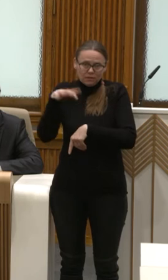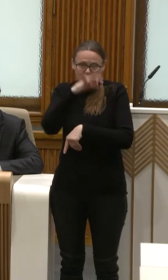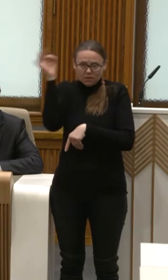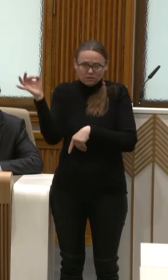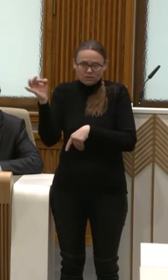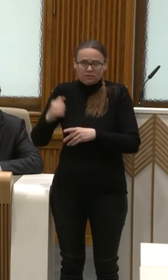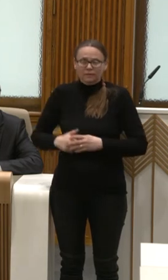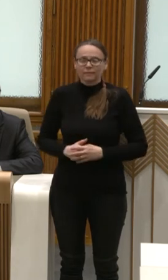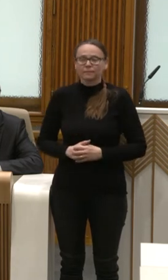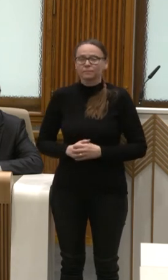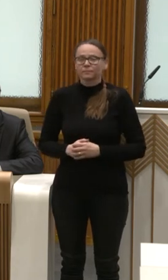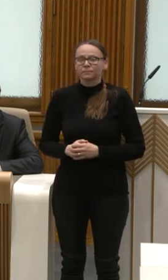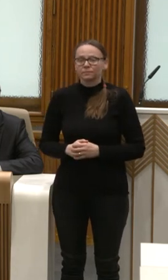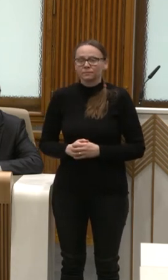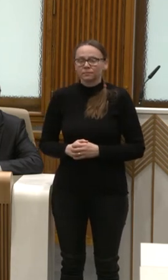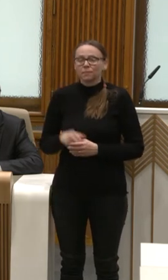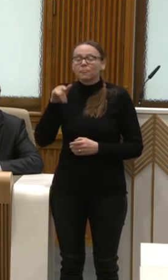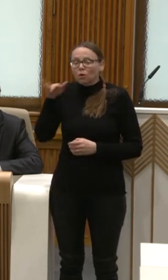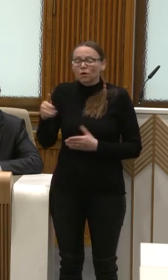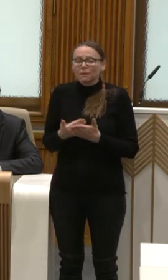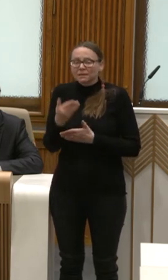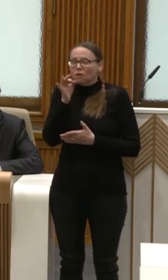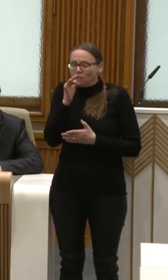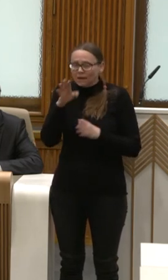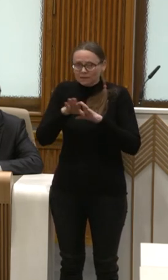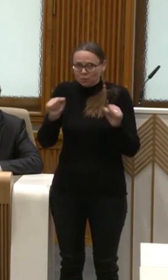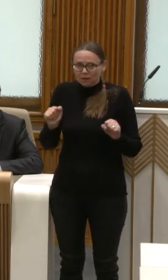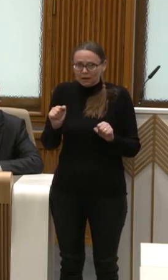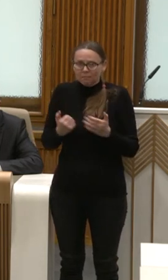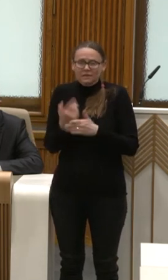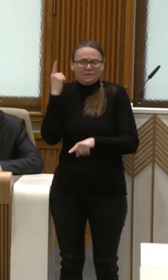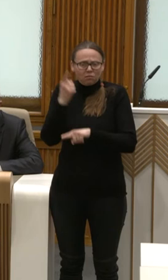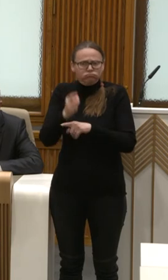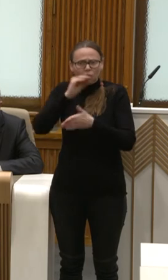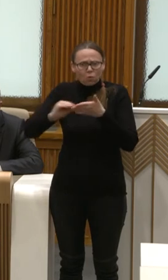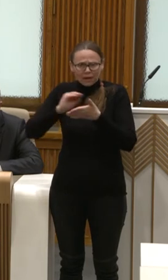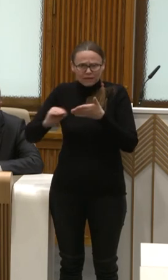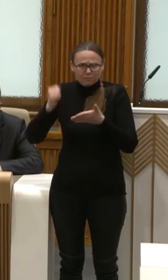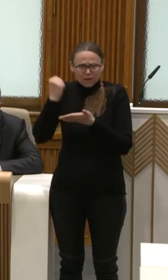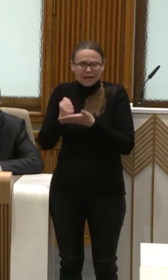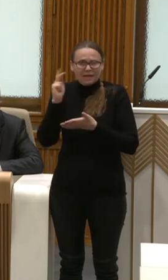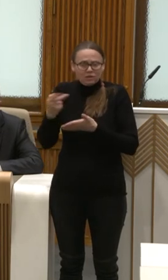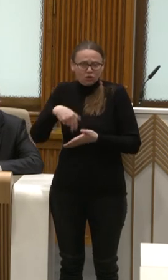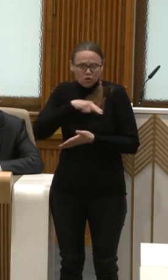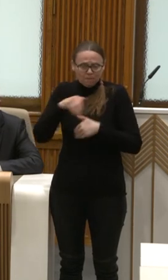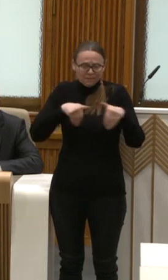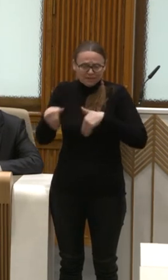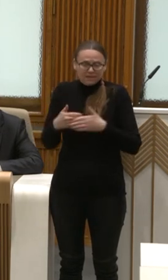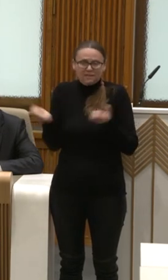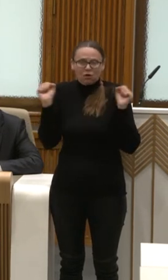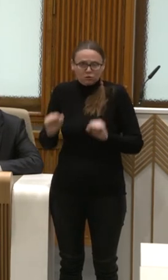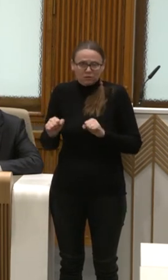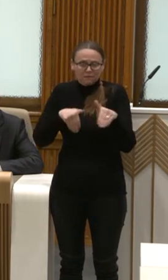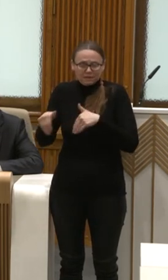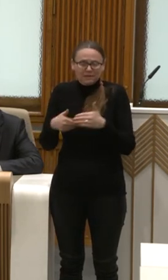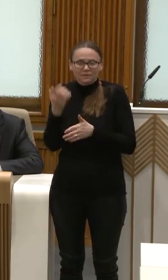dan. Ko gre pa za konkretne ukrepe, za uredbe, ki so v pristojnosti Ministrstva za gospodarstvo,